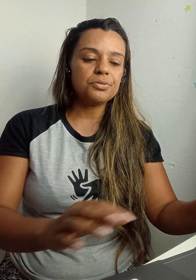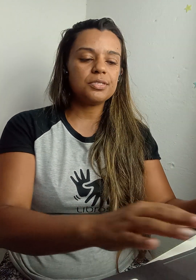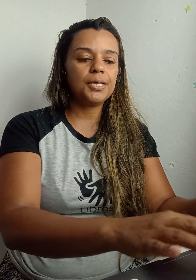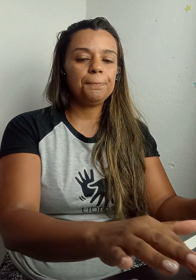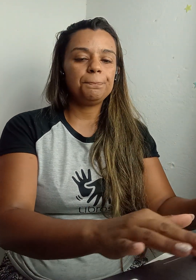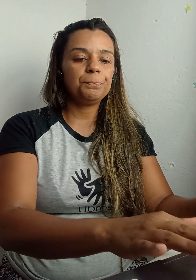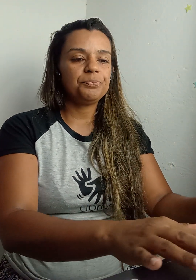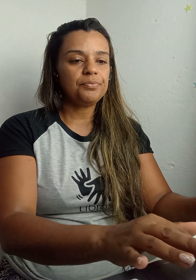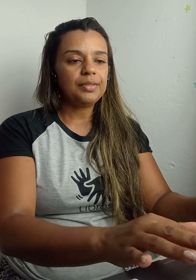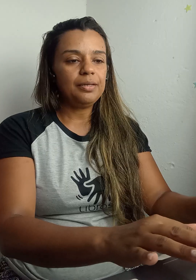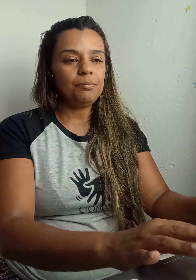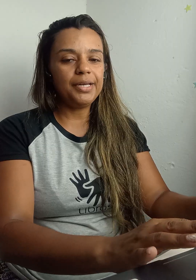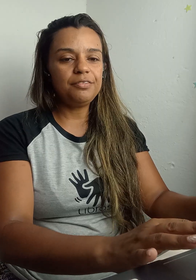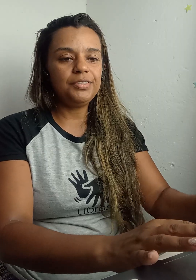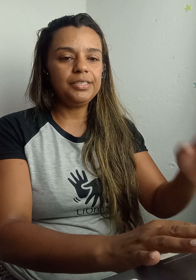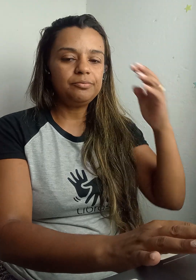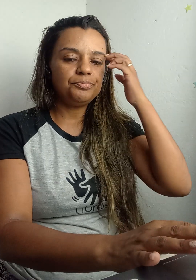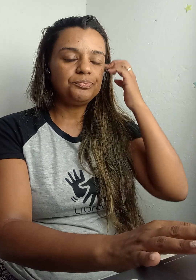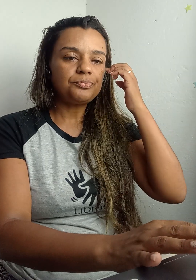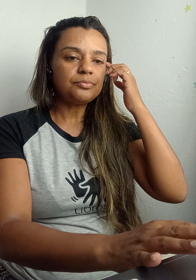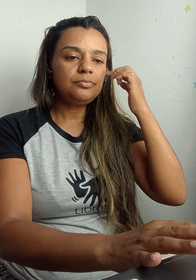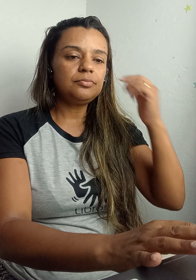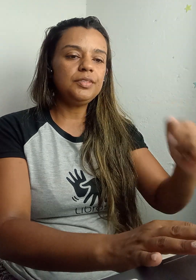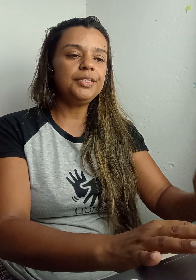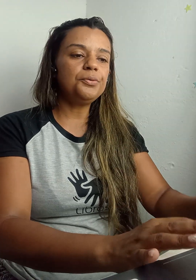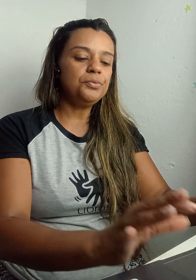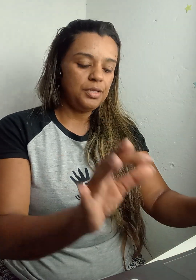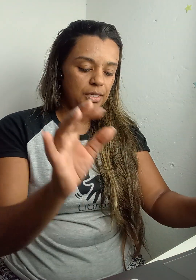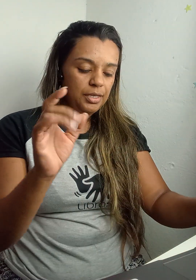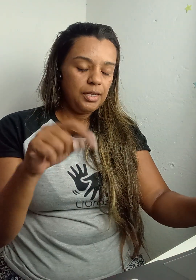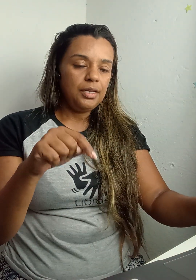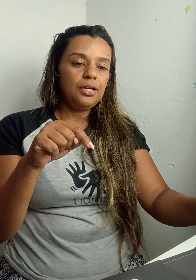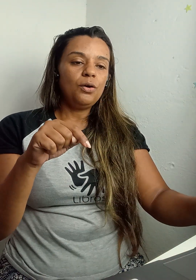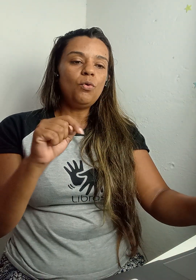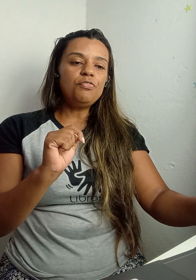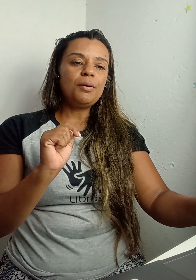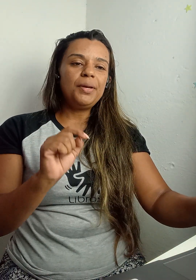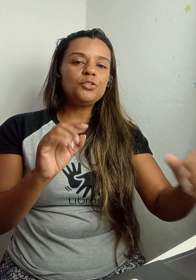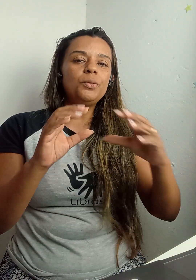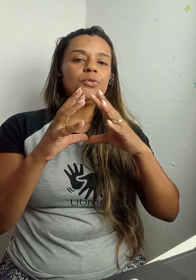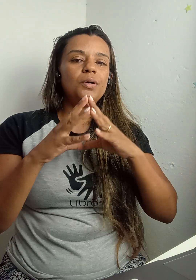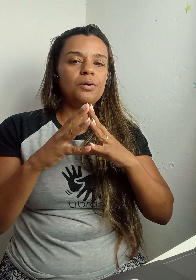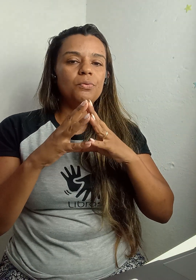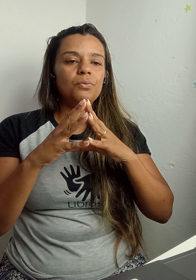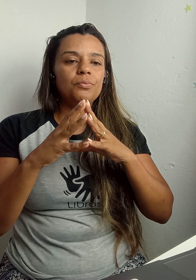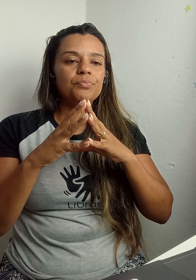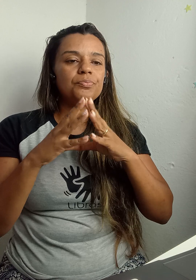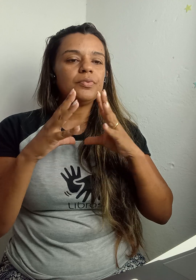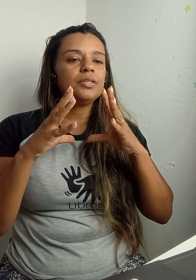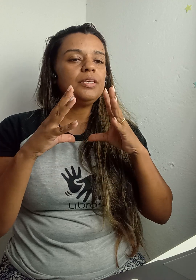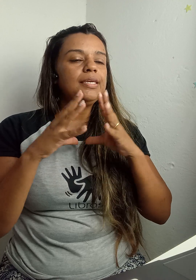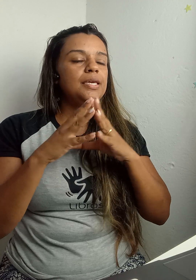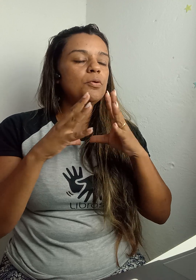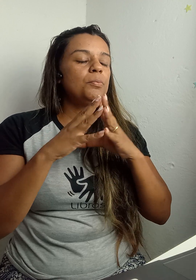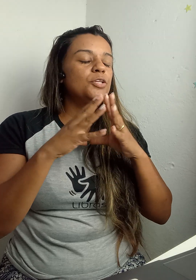mãos. Maravilha. Então, o alfabeto manual. Em que momento